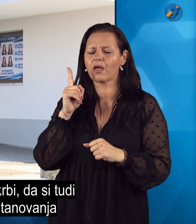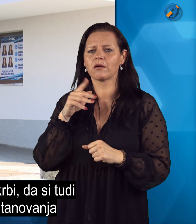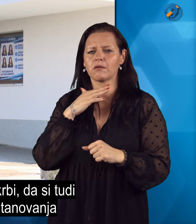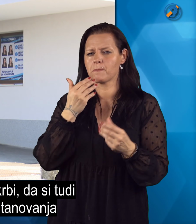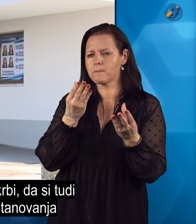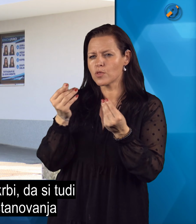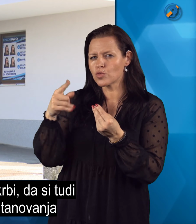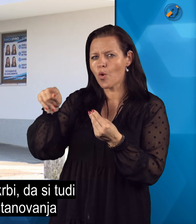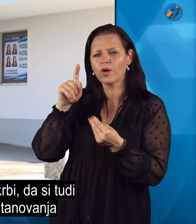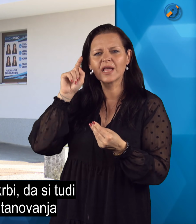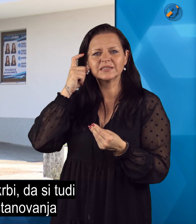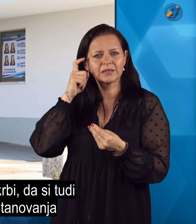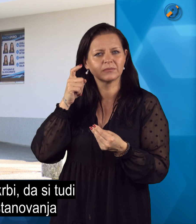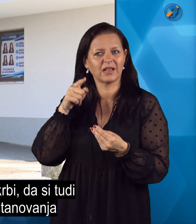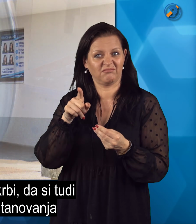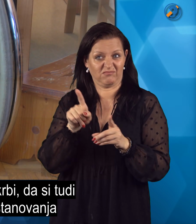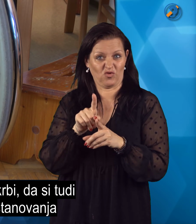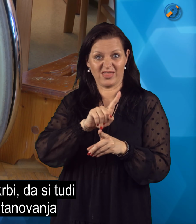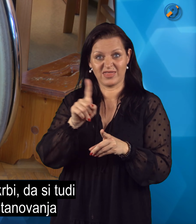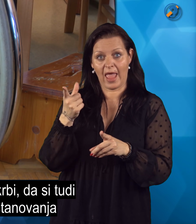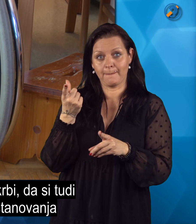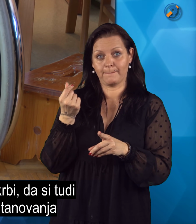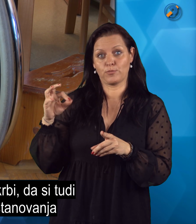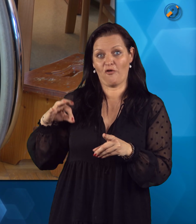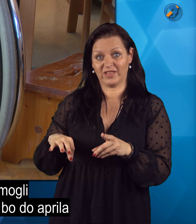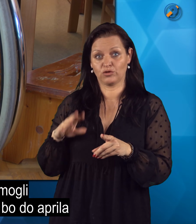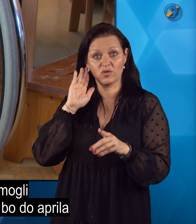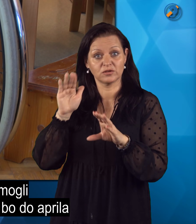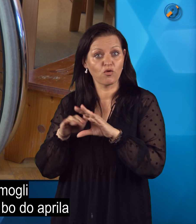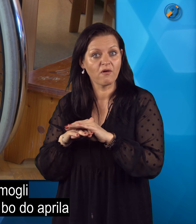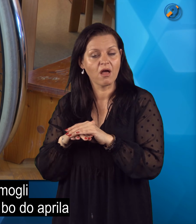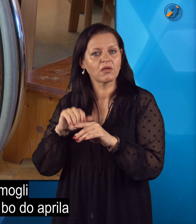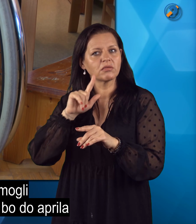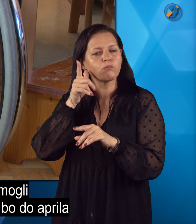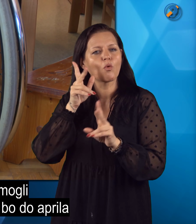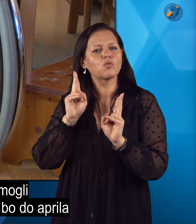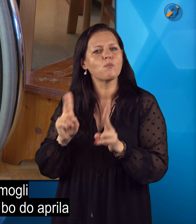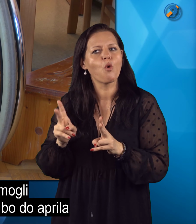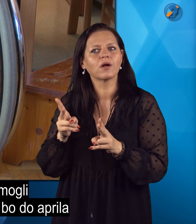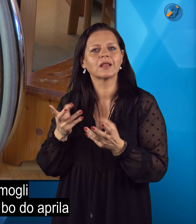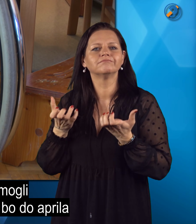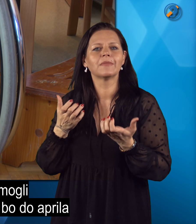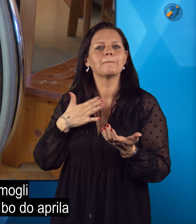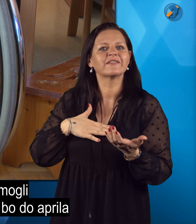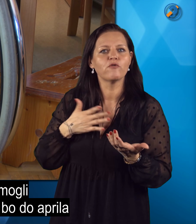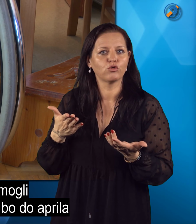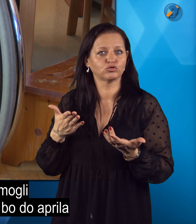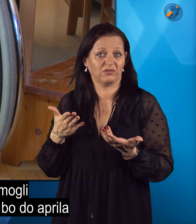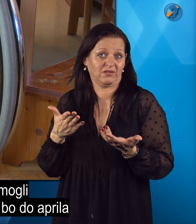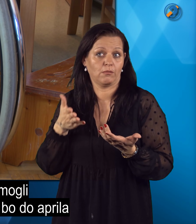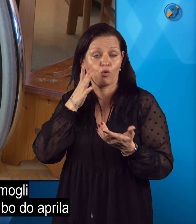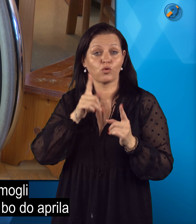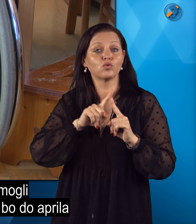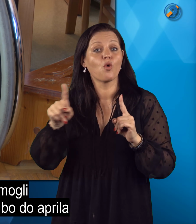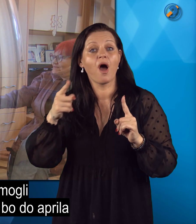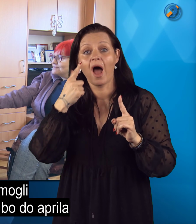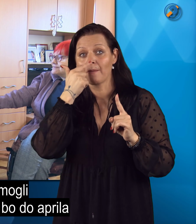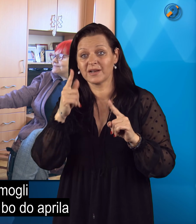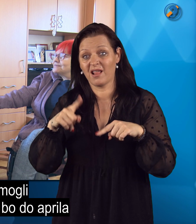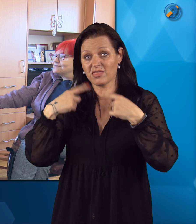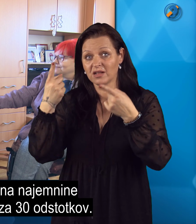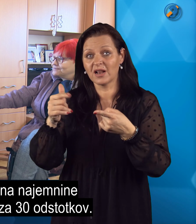Vendar mnoge skrbi, da si tudi neprofitnega stanovanja ne bodo mogli privoščiti. Saj se bo do aprila naslednje leto